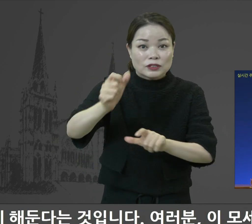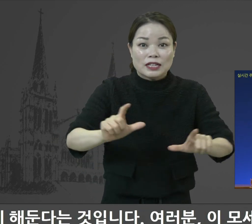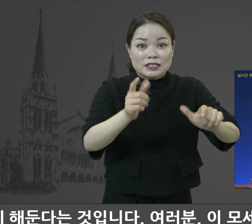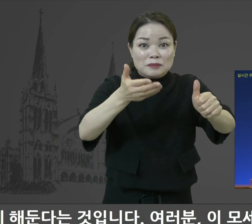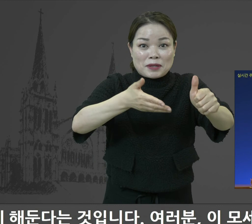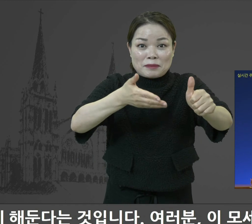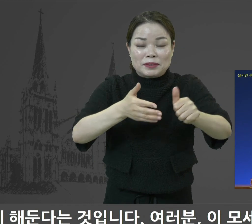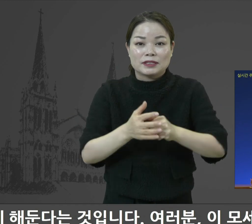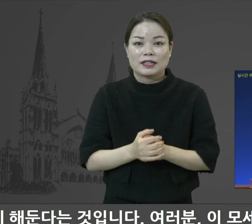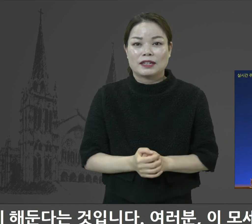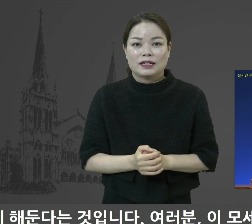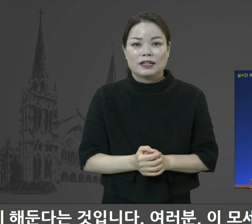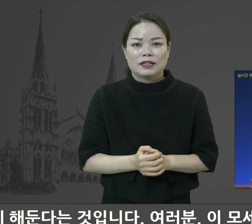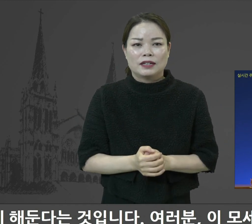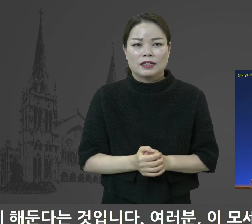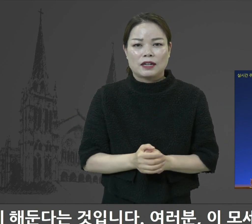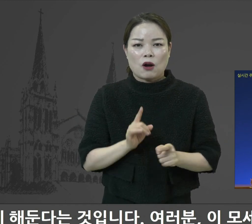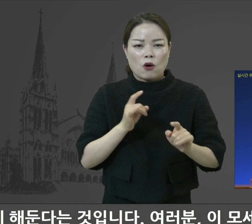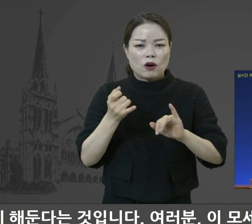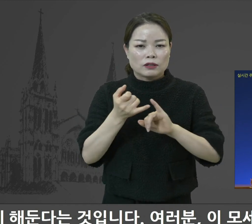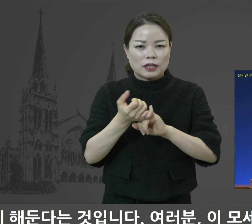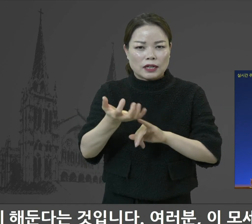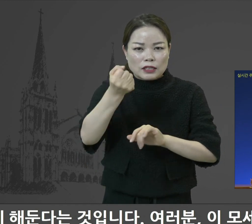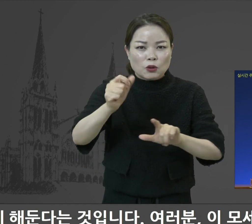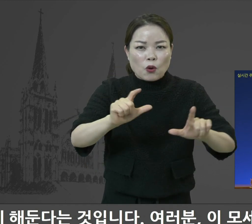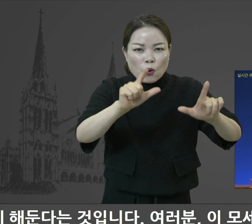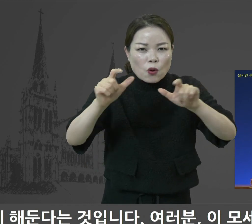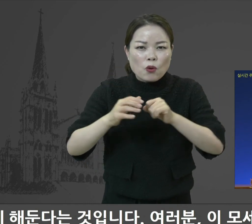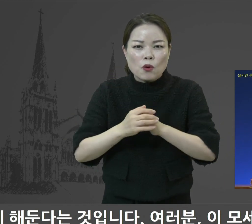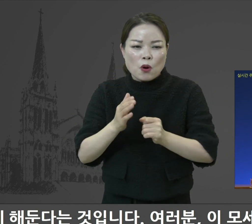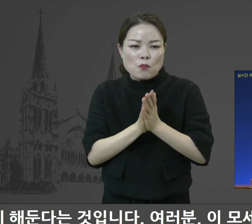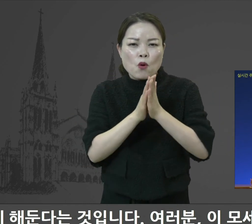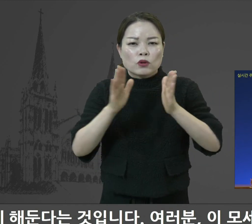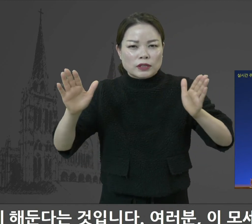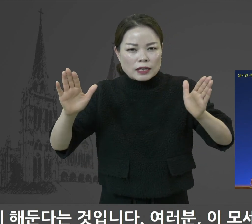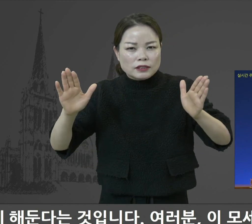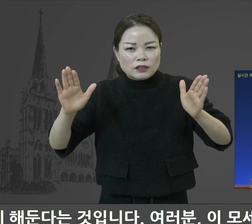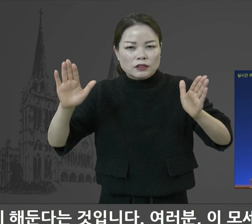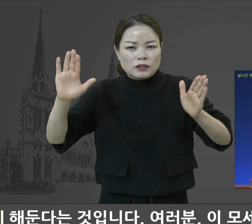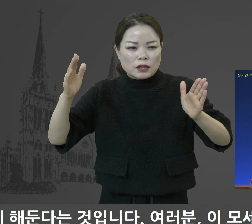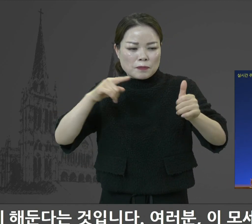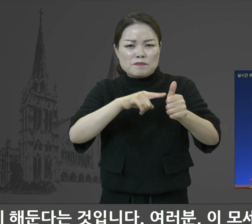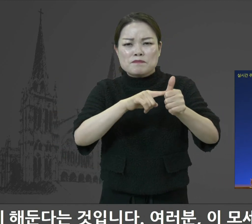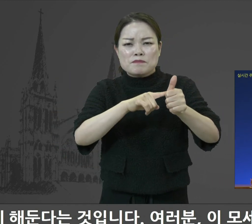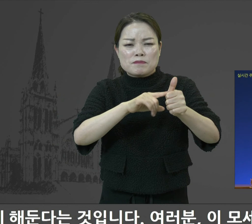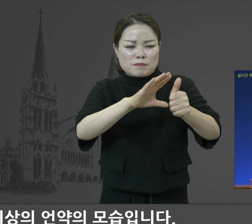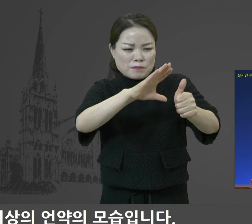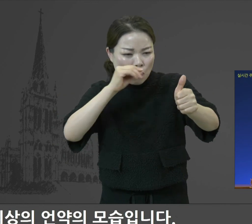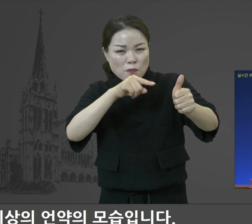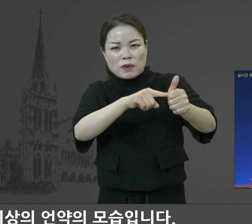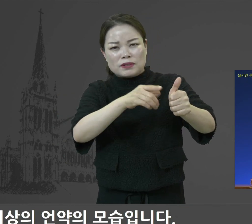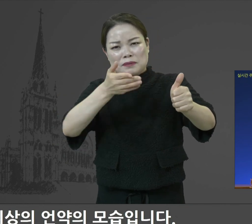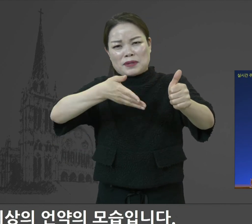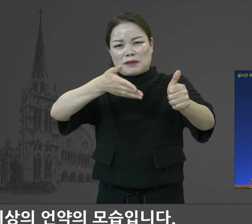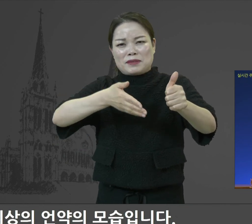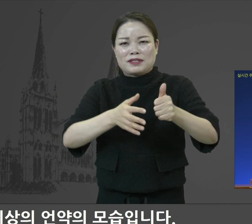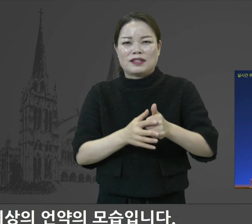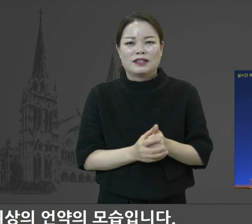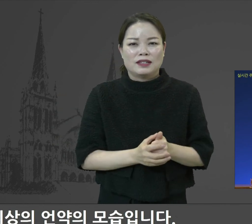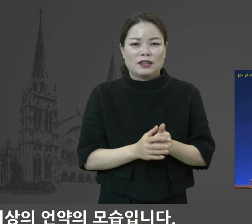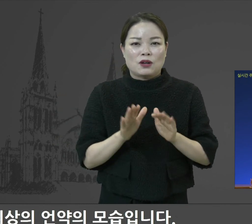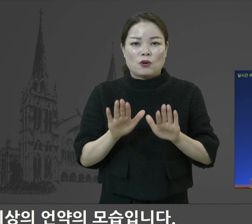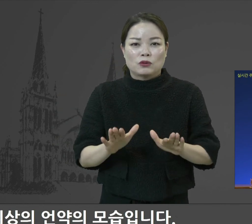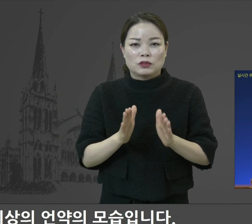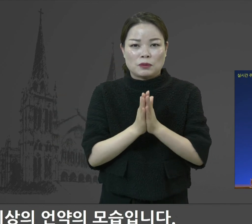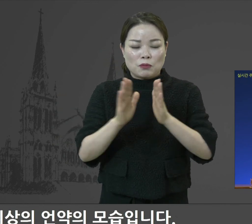축원합니다. 기왕 언약 붙들고 살 때 모세처럼 되는 도전 우리가 있었으면 좋겠습니다. 오늘의